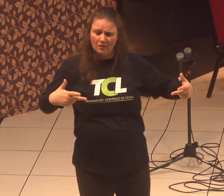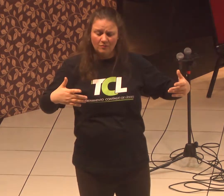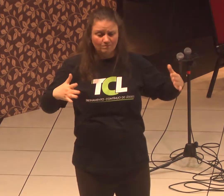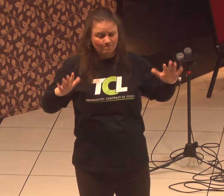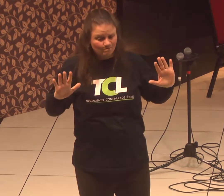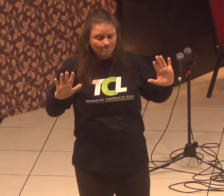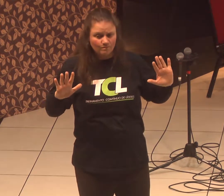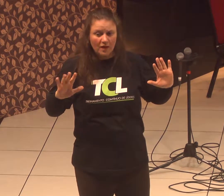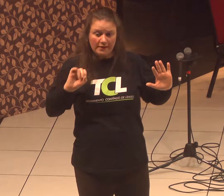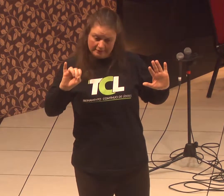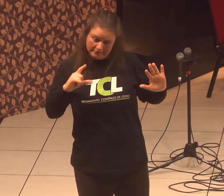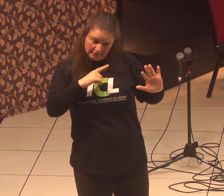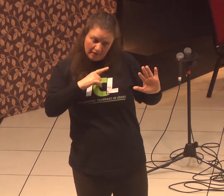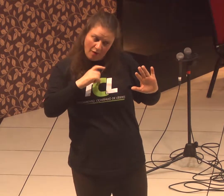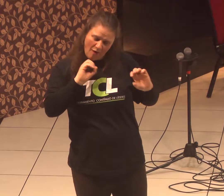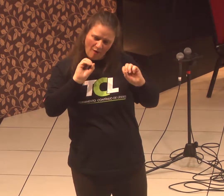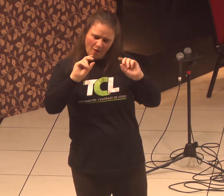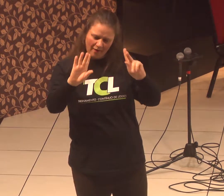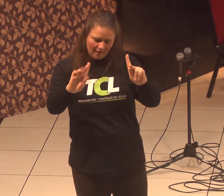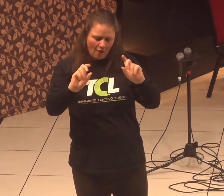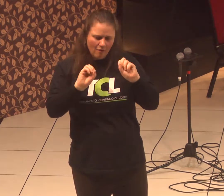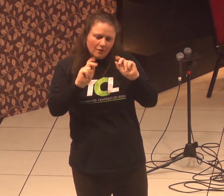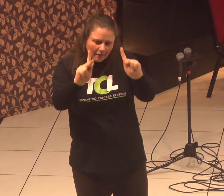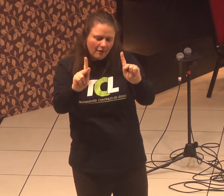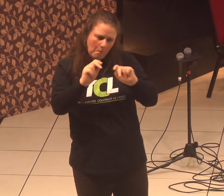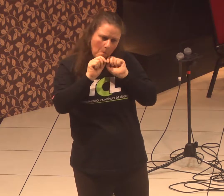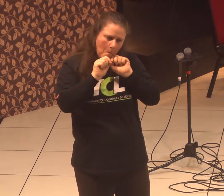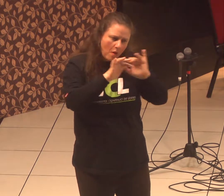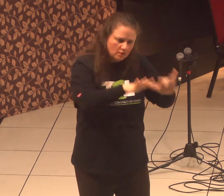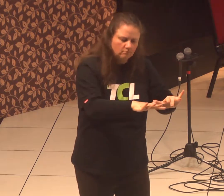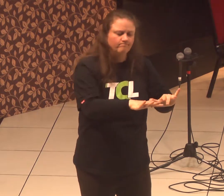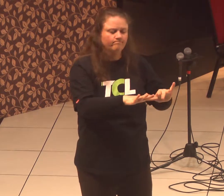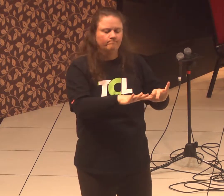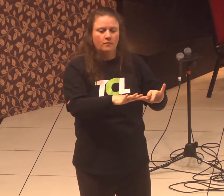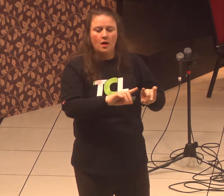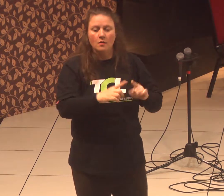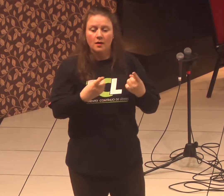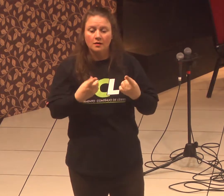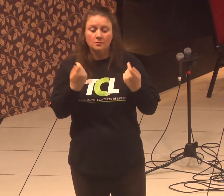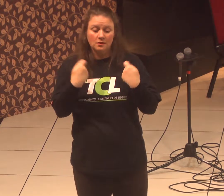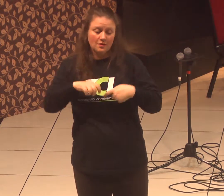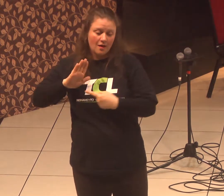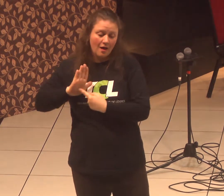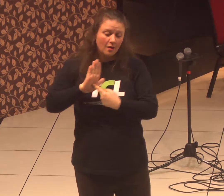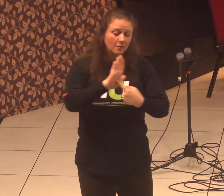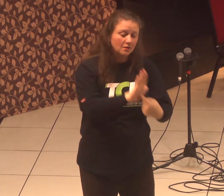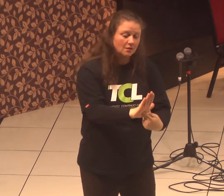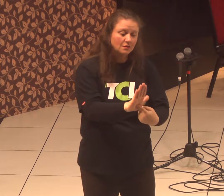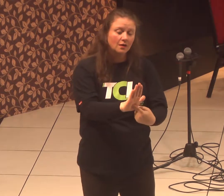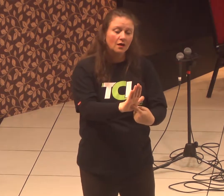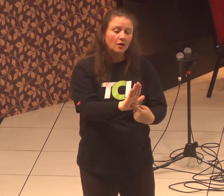é bênção. Mas é alguém que elas mais precisam. É